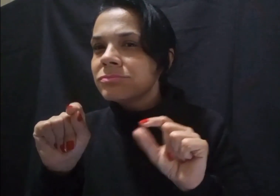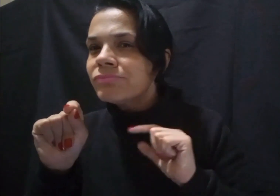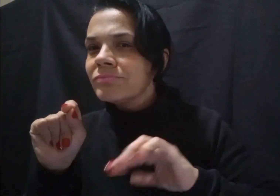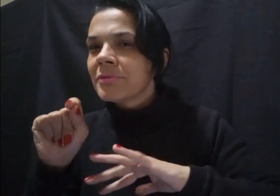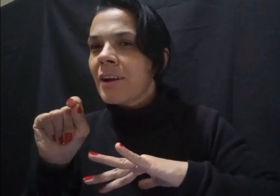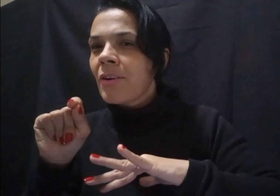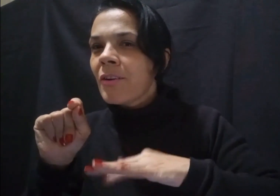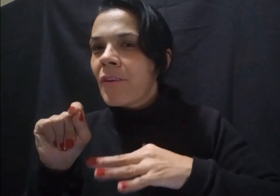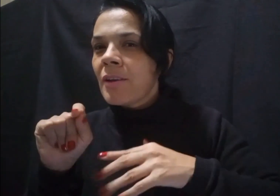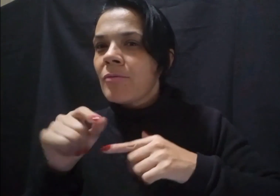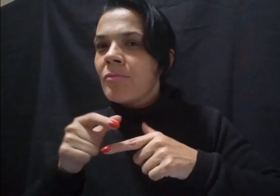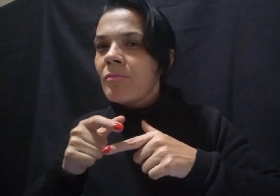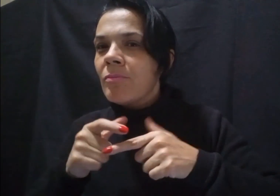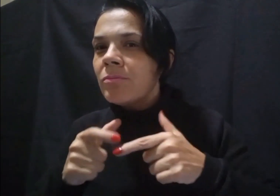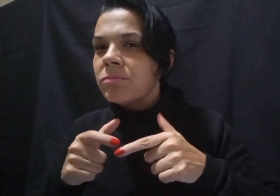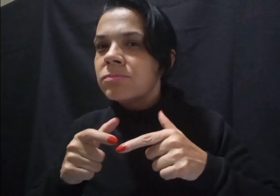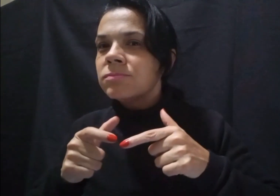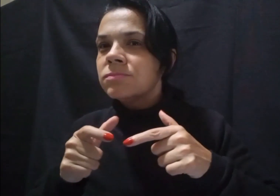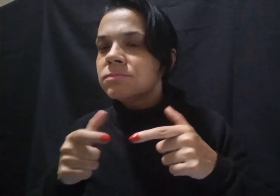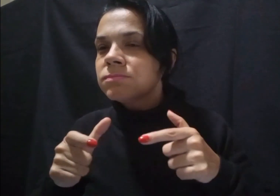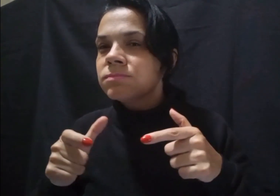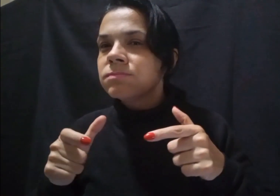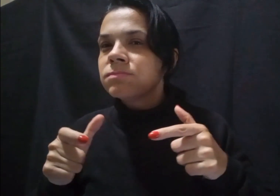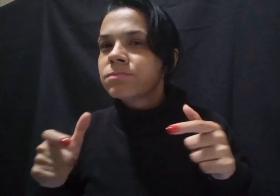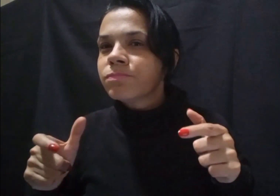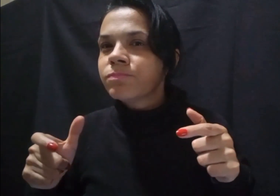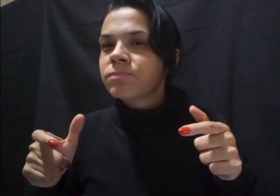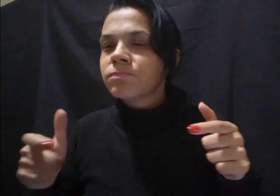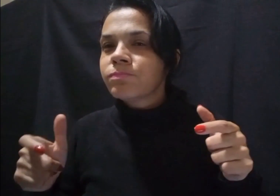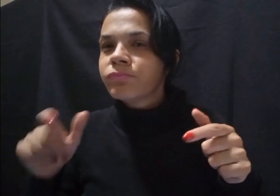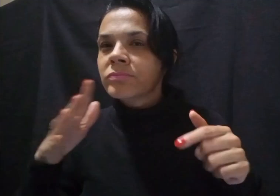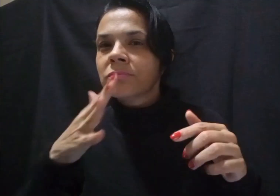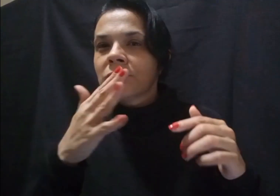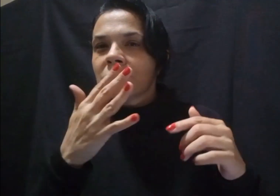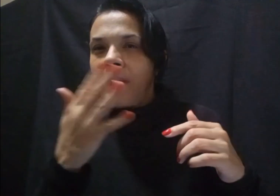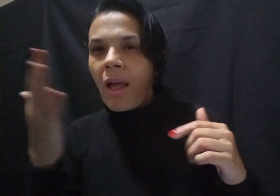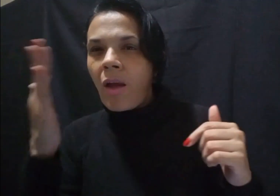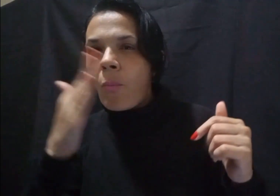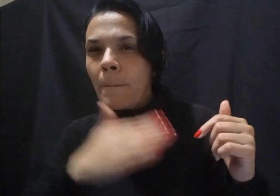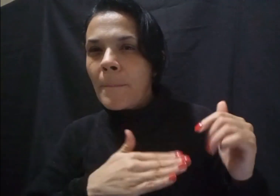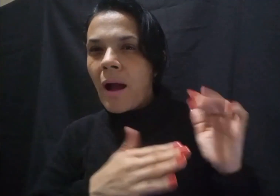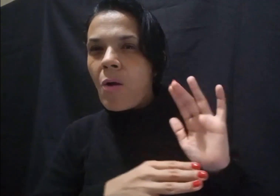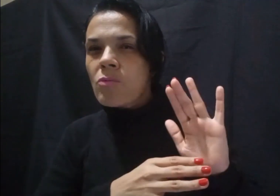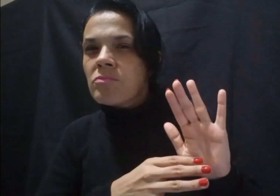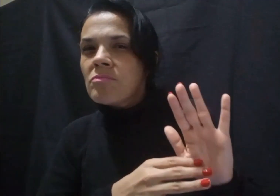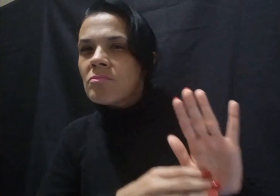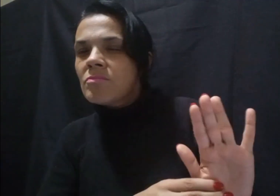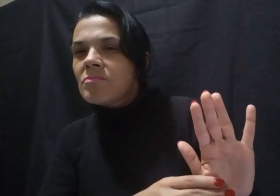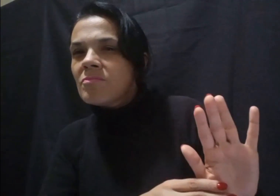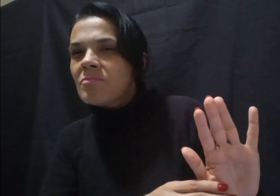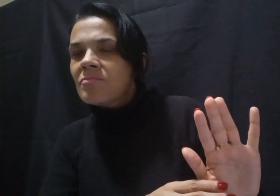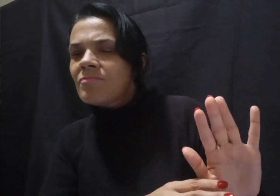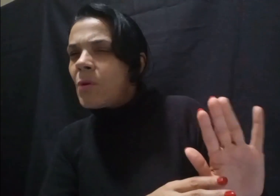atitudes silenciosas de resistência ao mal e de perseverança no bem. No versículo que